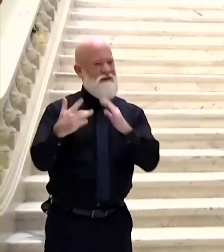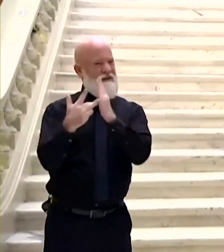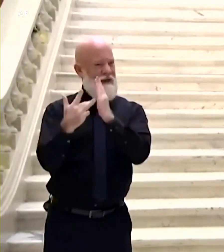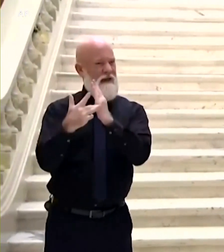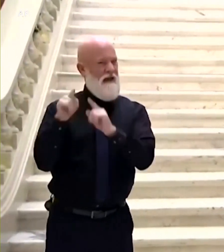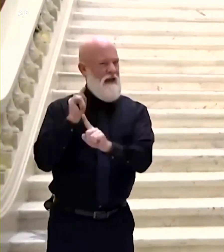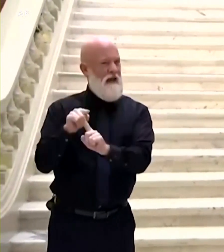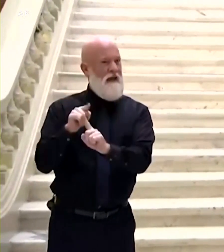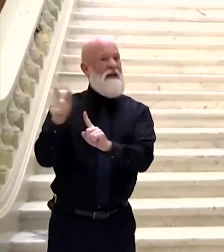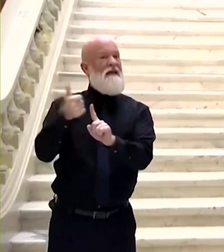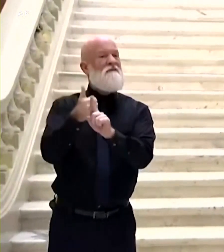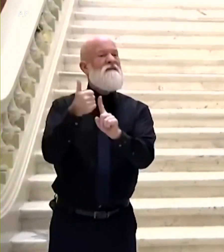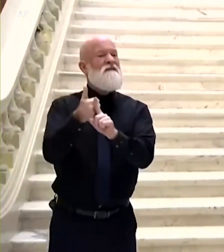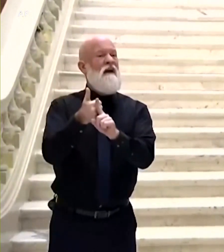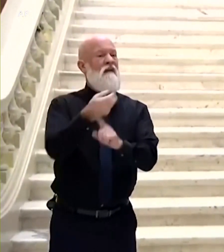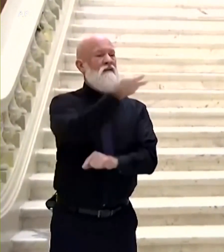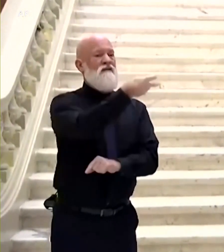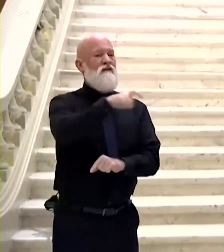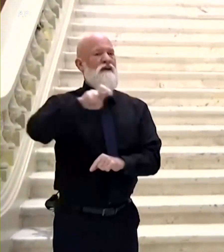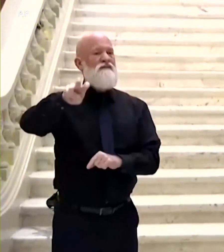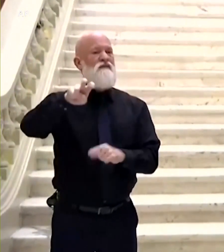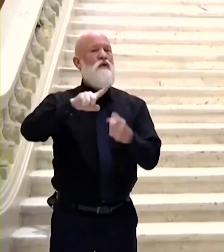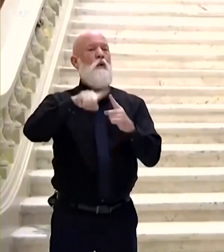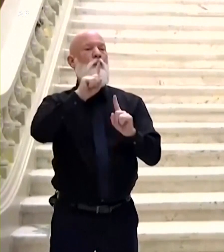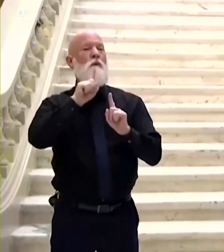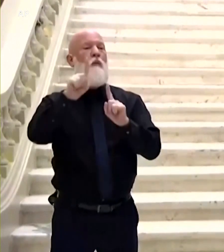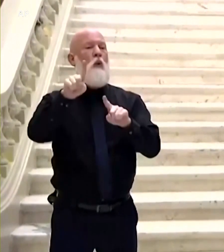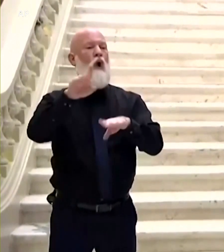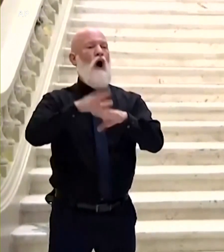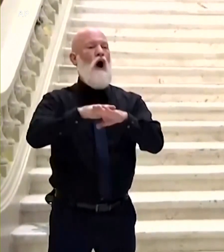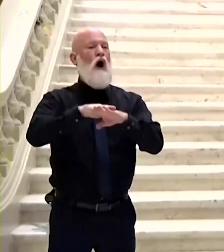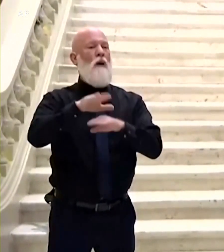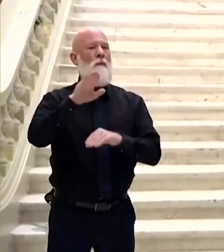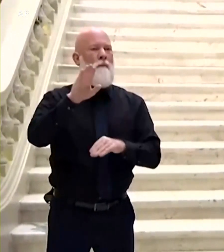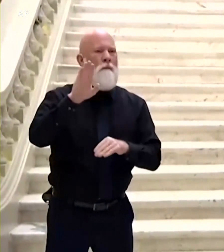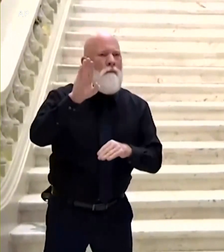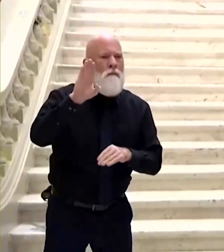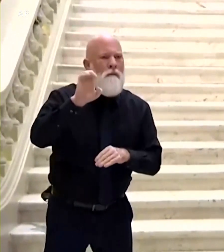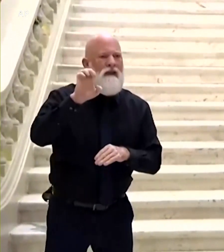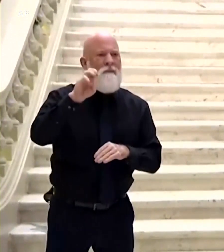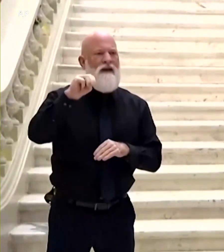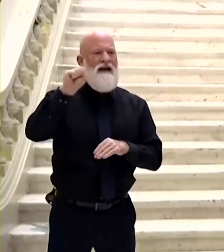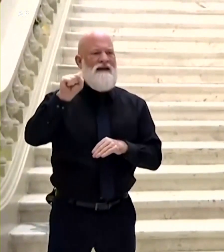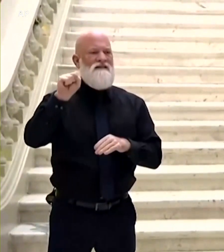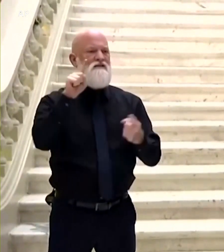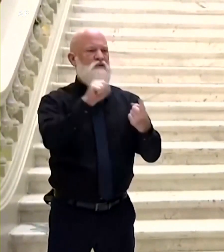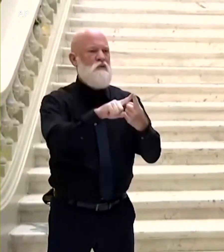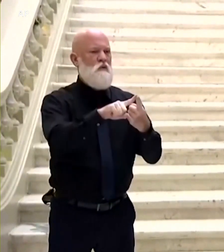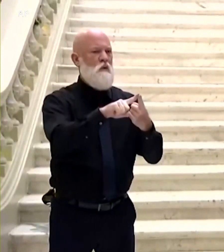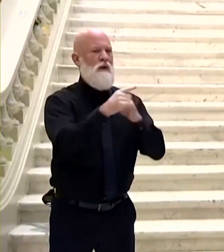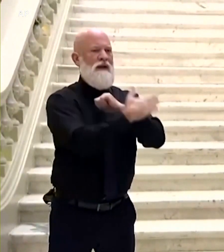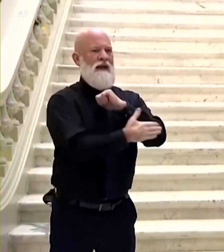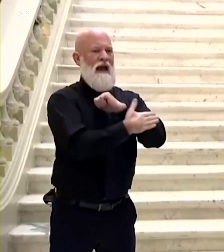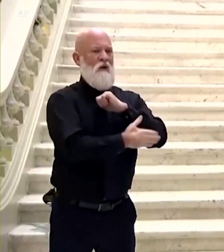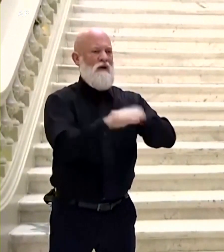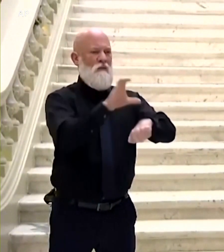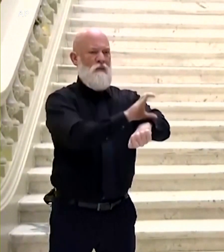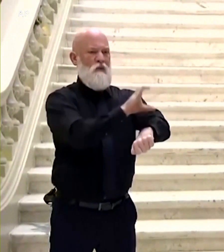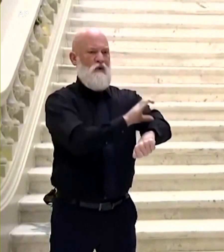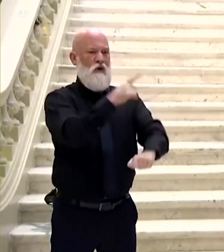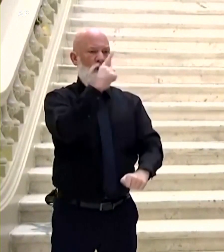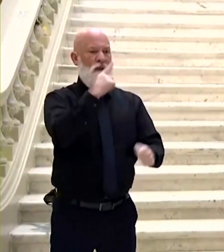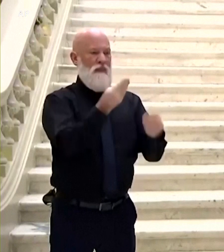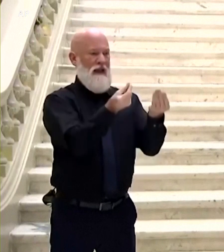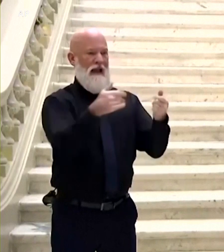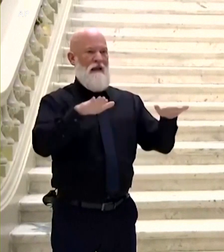de mort disant qu'il devrait être pendu pour trahison parce qu'il a transféré un rapport sur les données d'un système de gestion électorale du